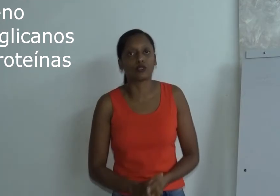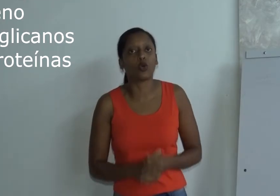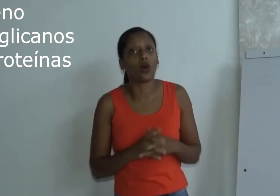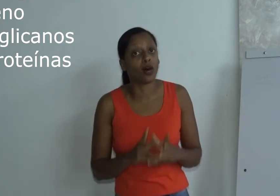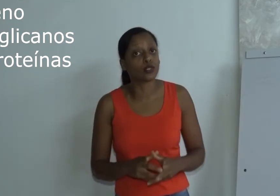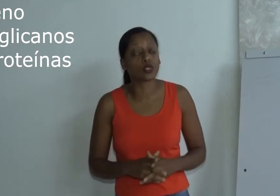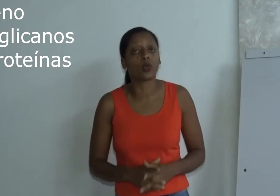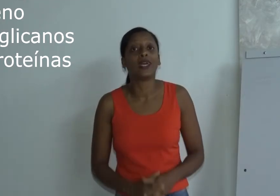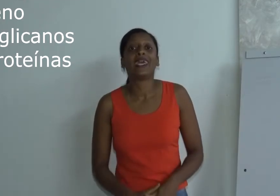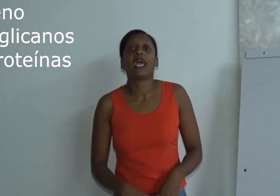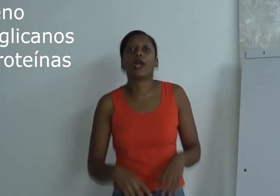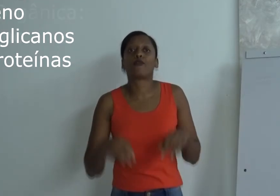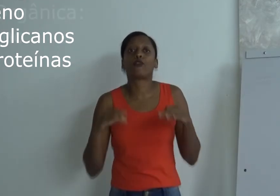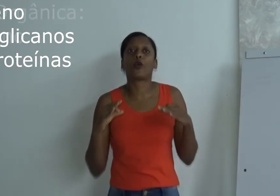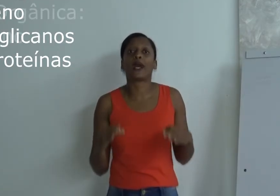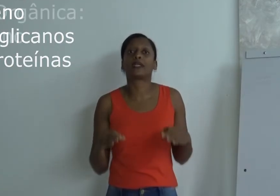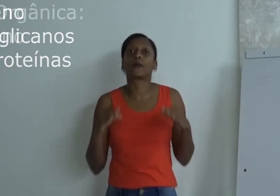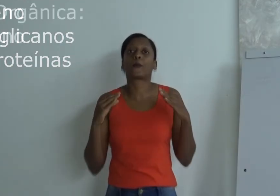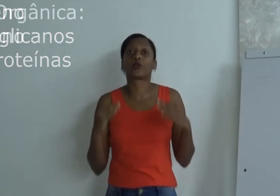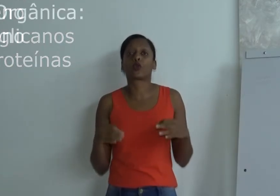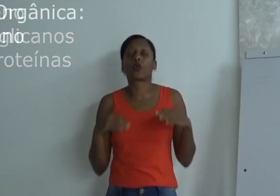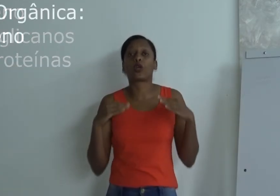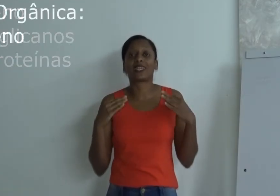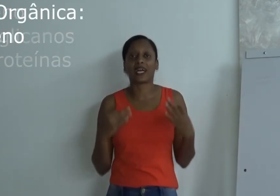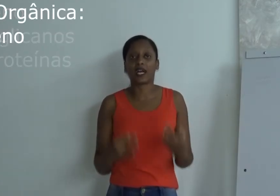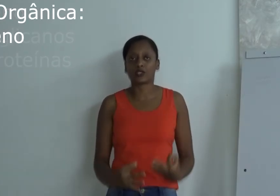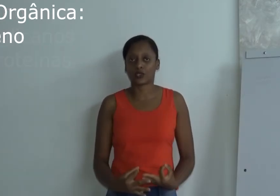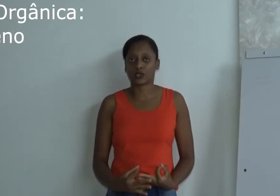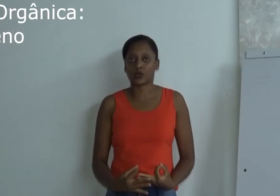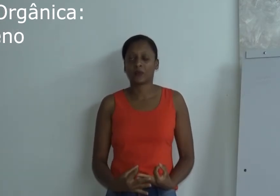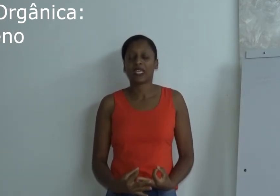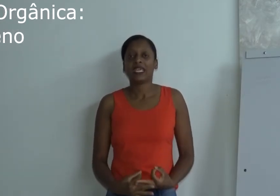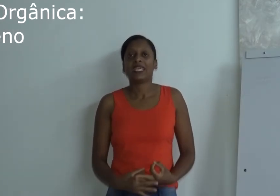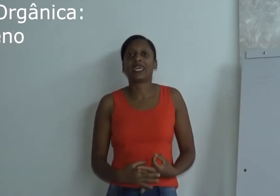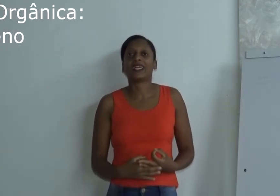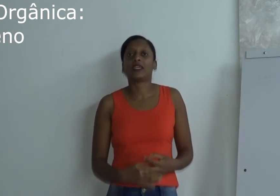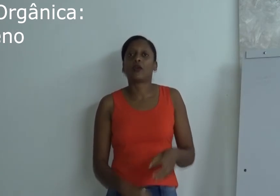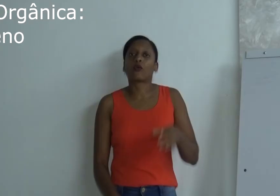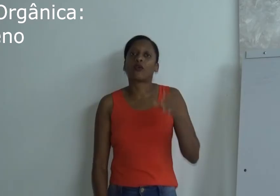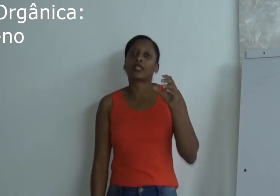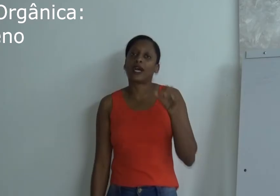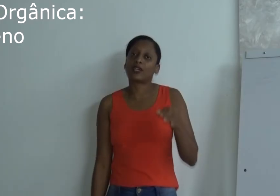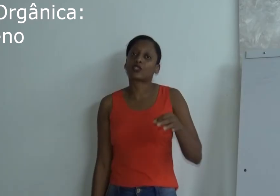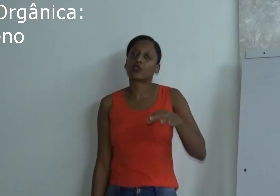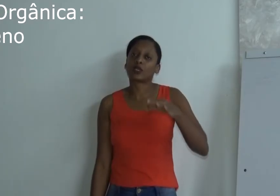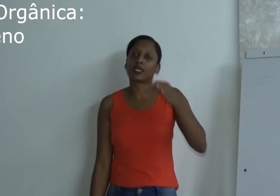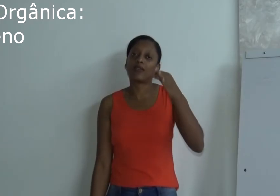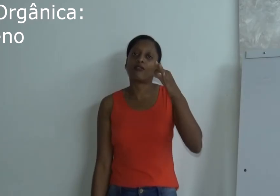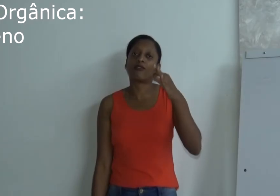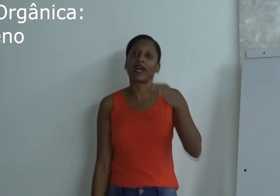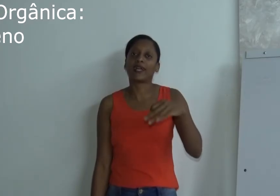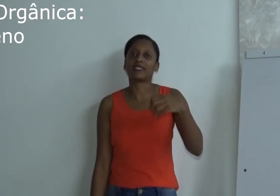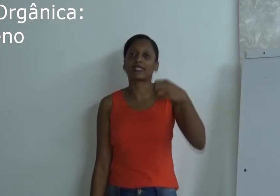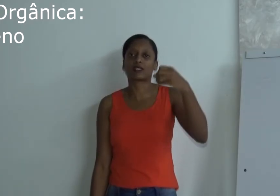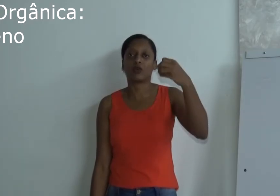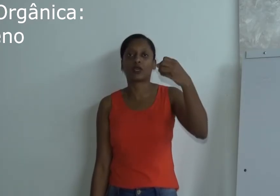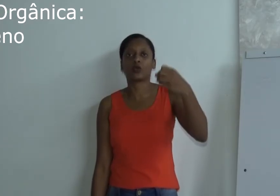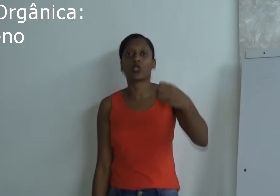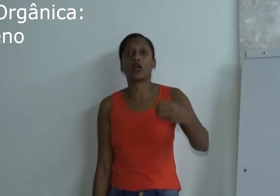tecido ósseo é formada por colágeno. E aí é o colágeno que faz com que o